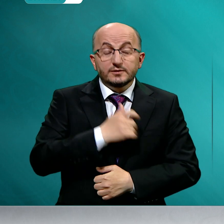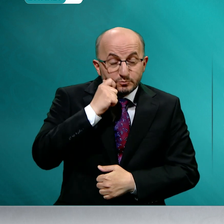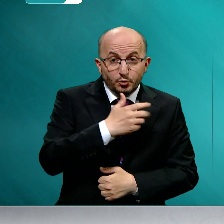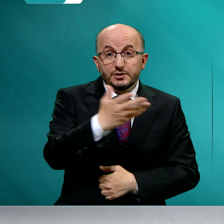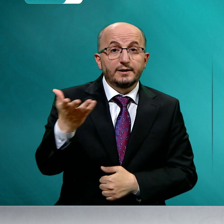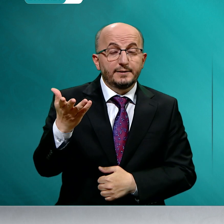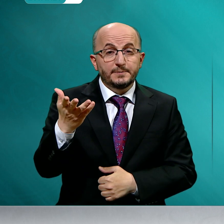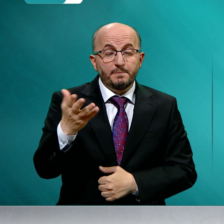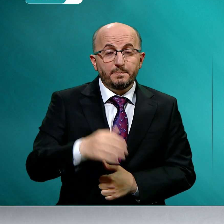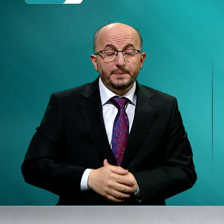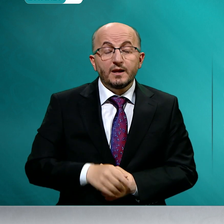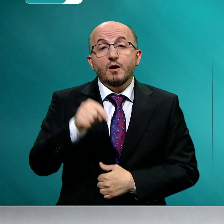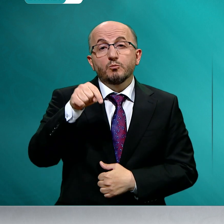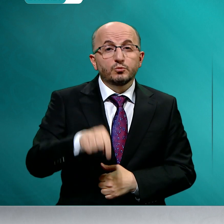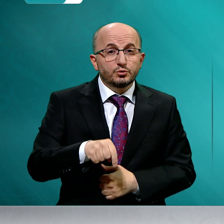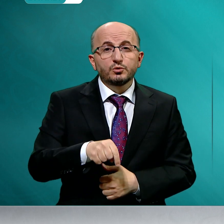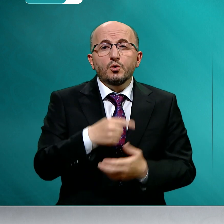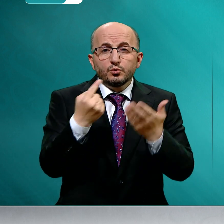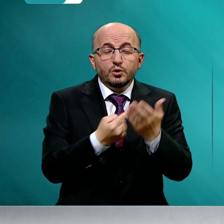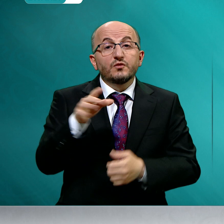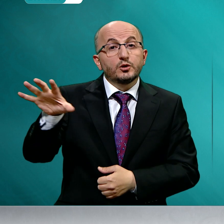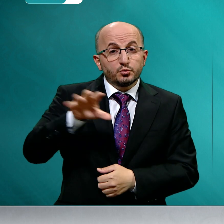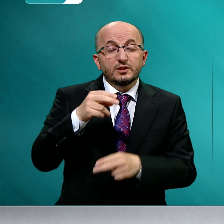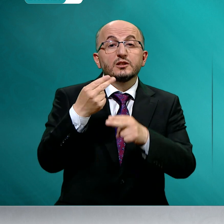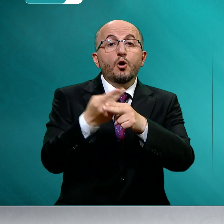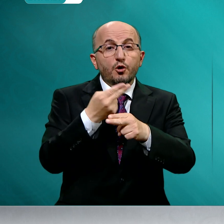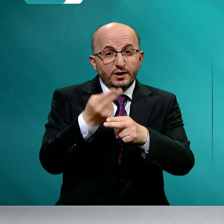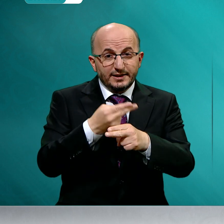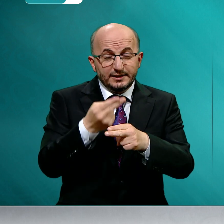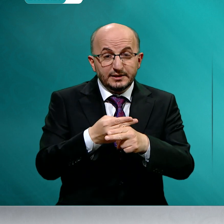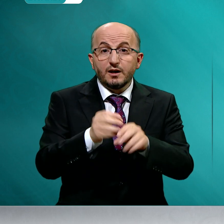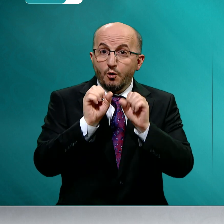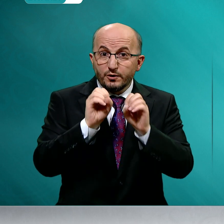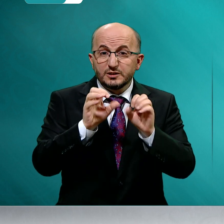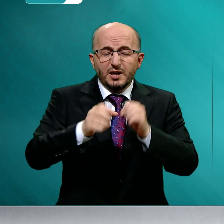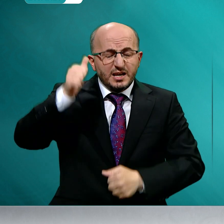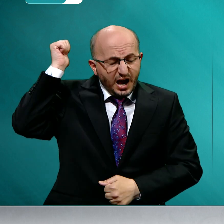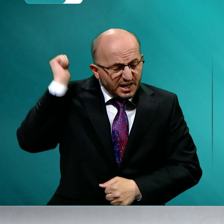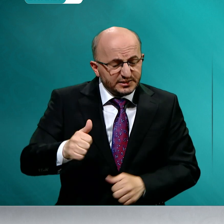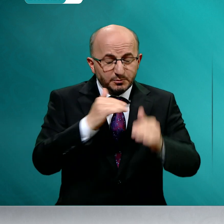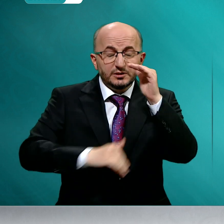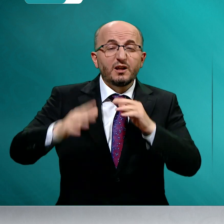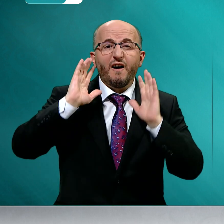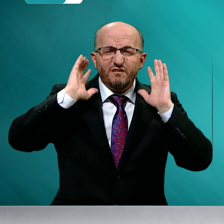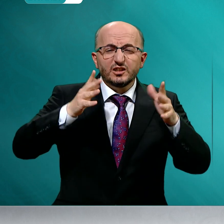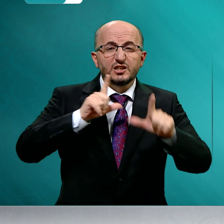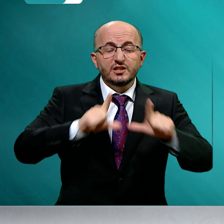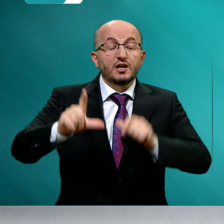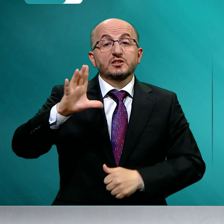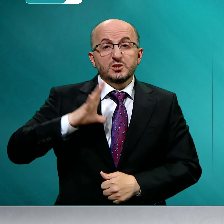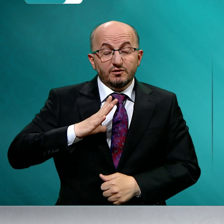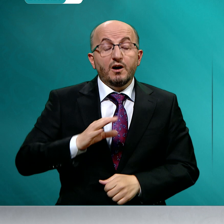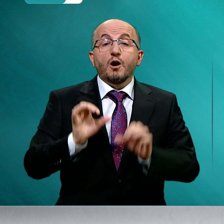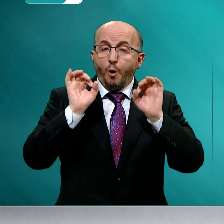müminler, bugün Kur'an ve sünnetin rehberliğine her zamankinden daha çok ihtiyacımız vardır.